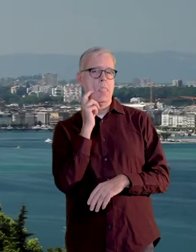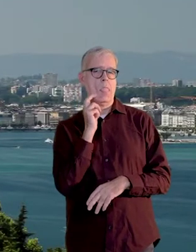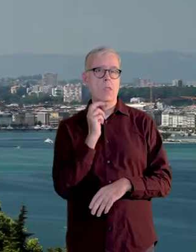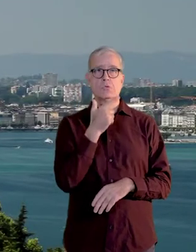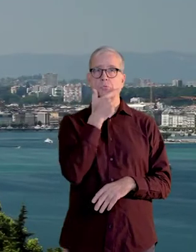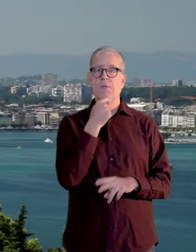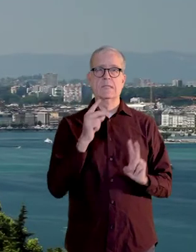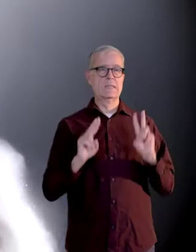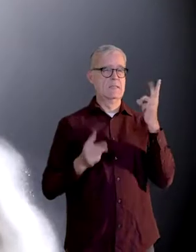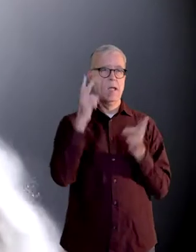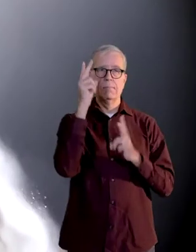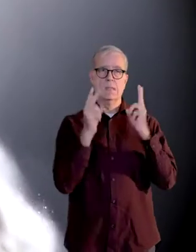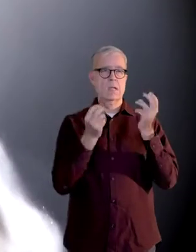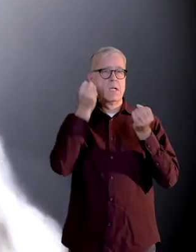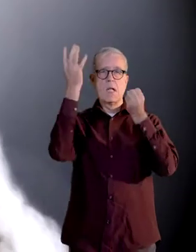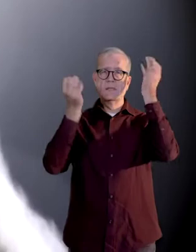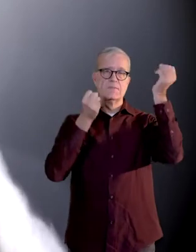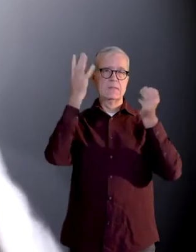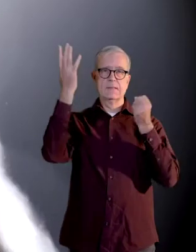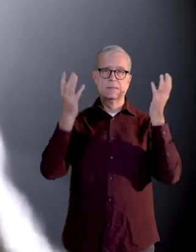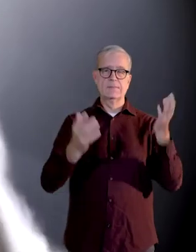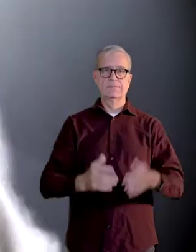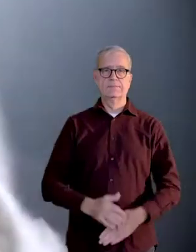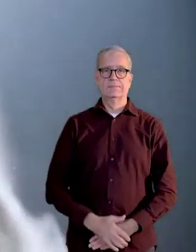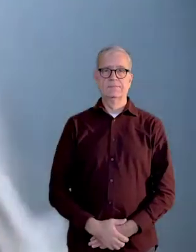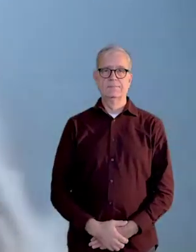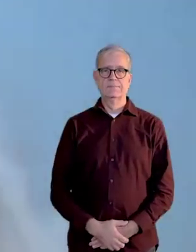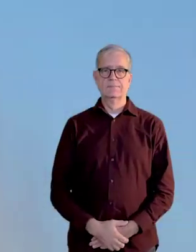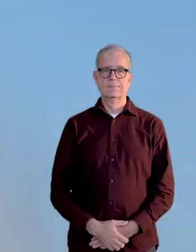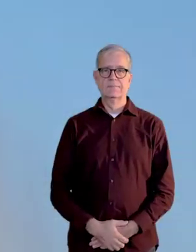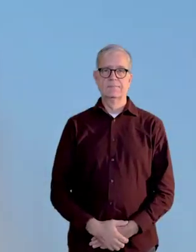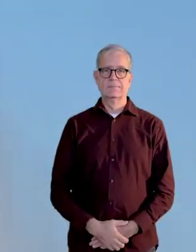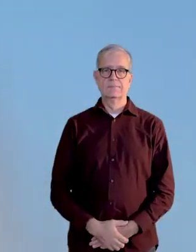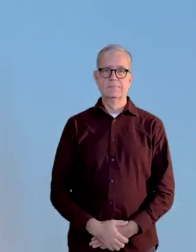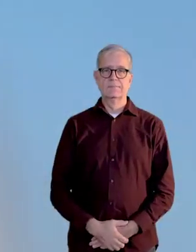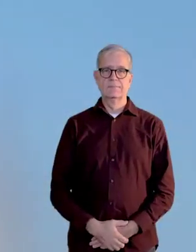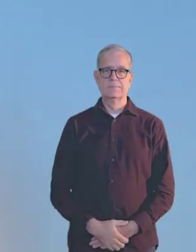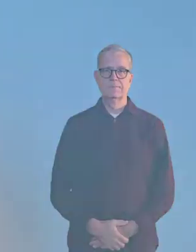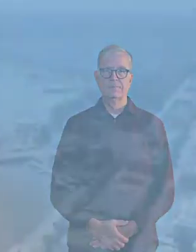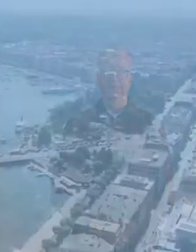signature de Genève, de son dynamisme, de son hospitalité et de sa créativité.